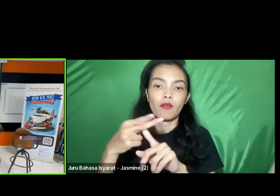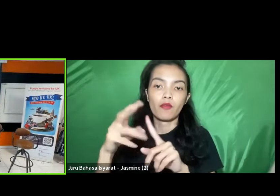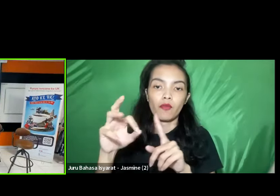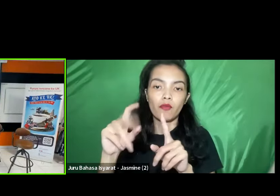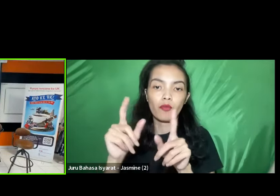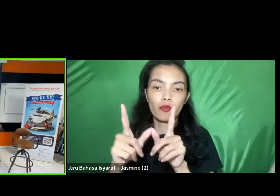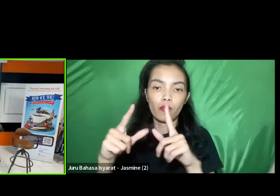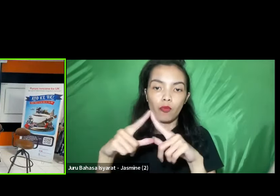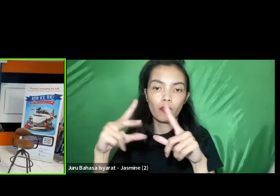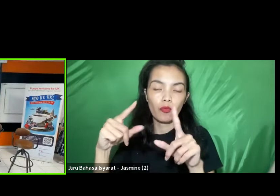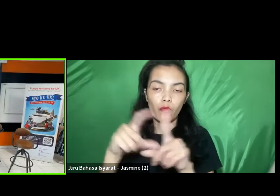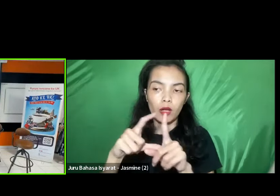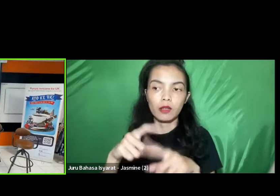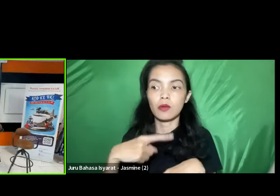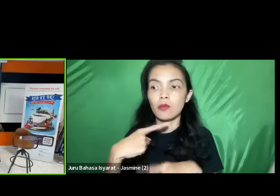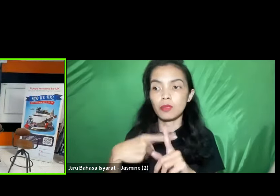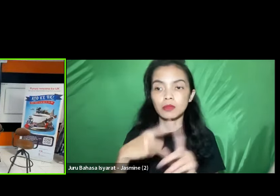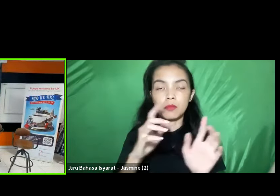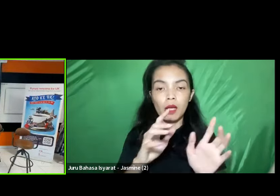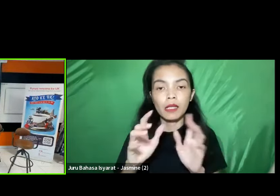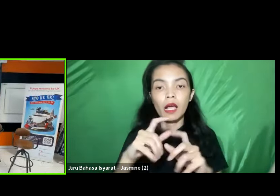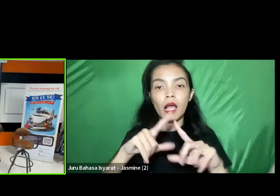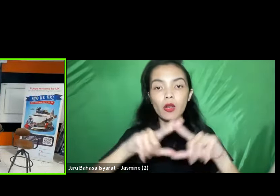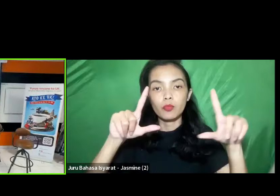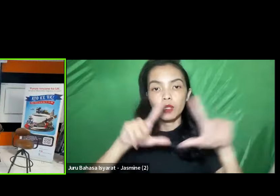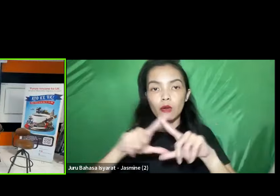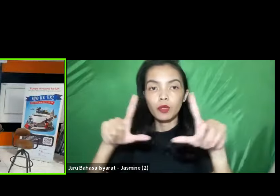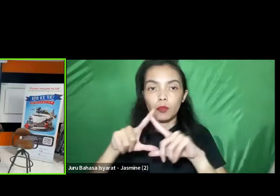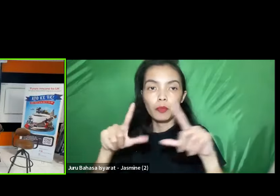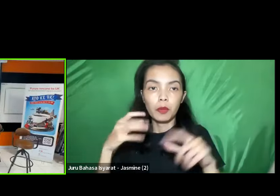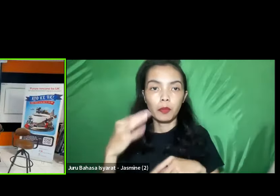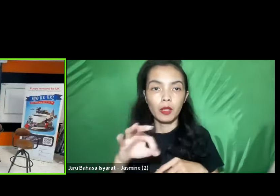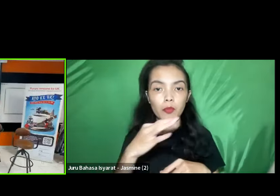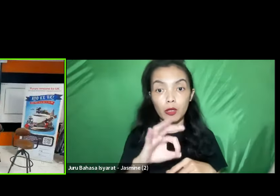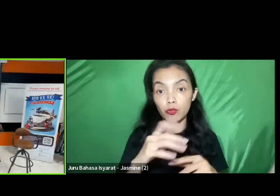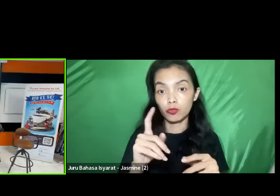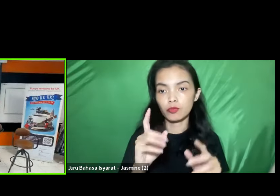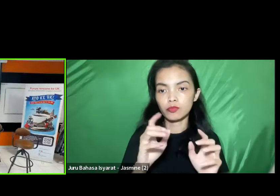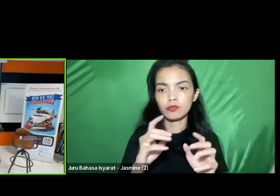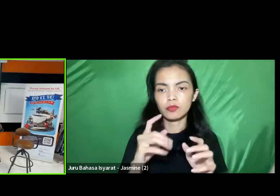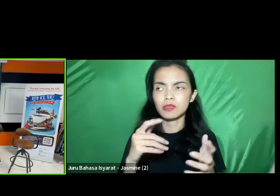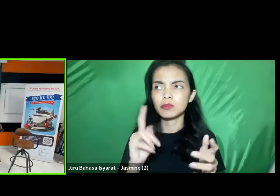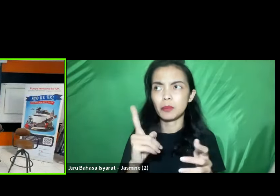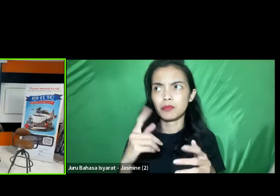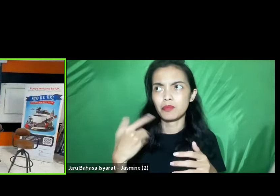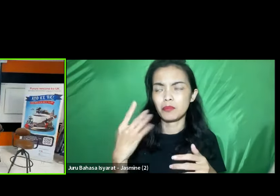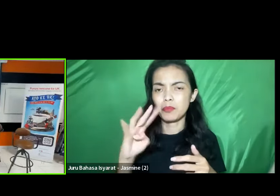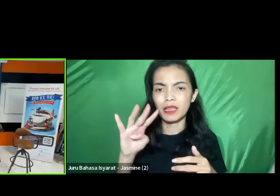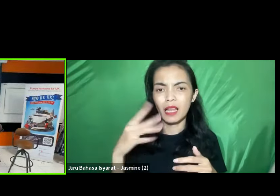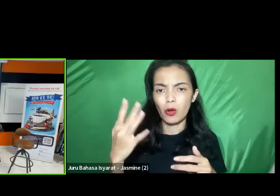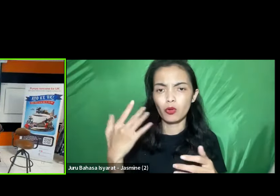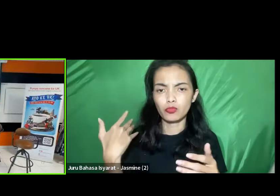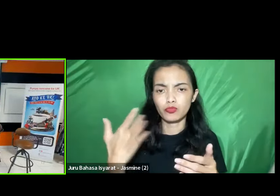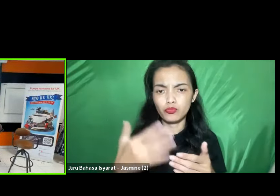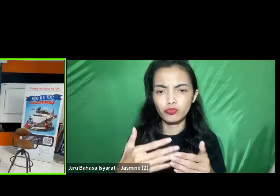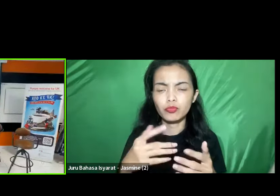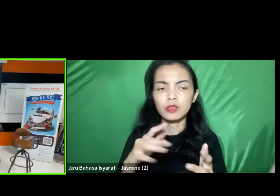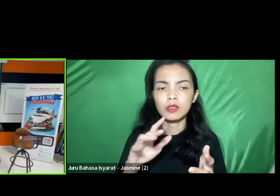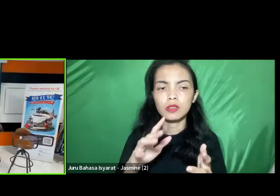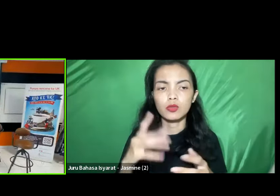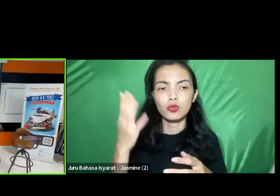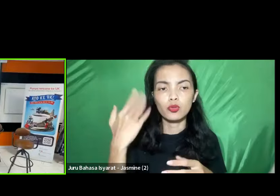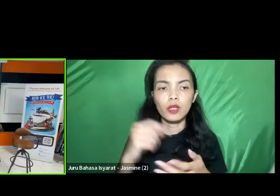alumni-alumni yang baru biasanya terutama karena kan kita baru bikin chefb kurang lebih 4 tahun ya Eh sebelumnya namanya eh shavening